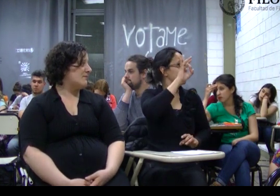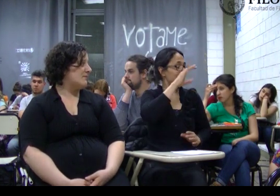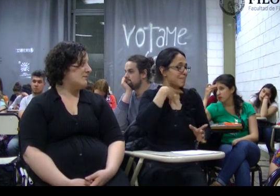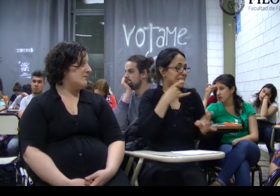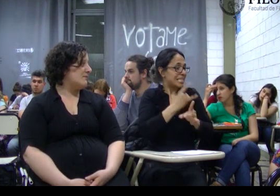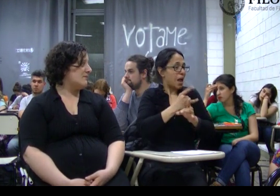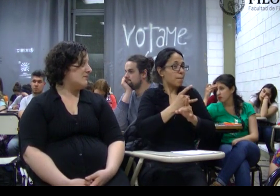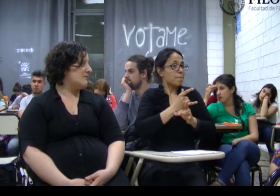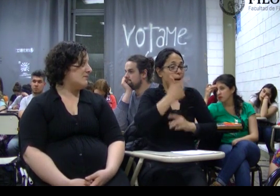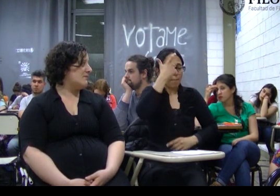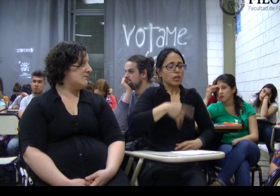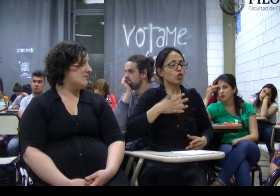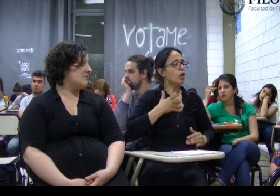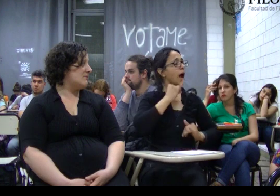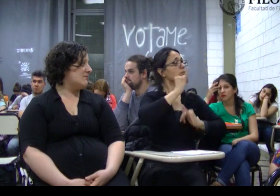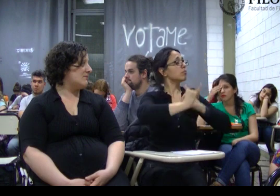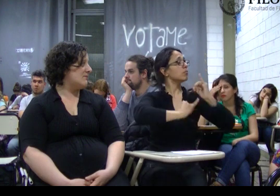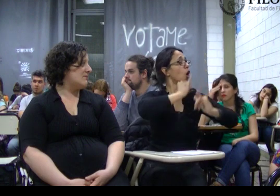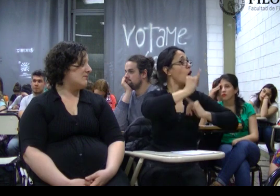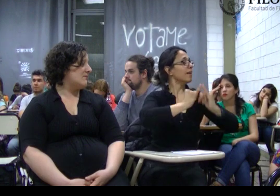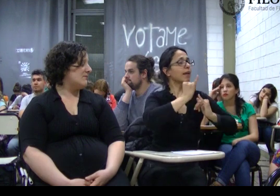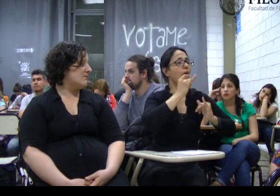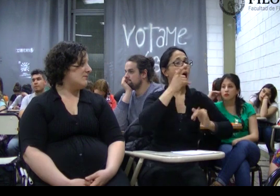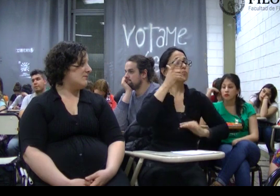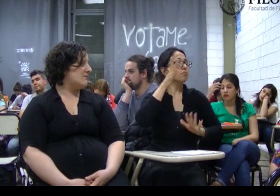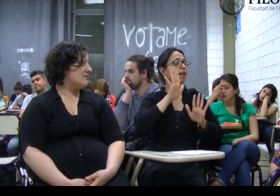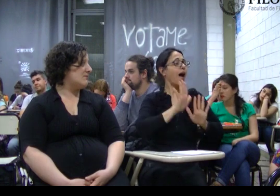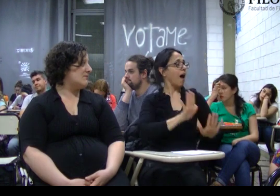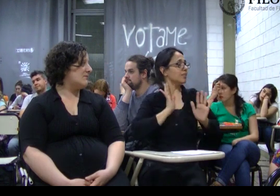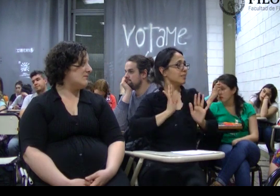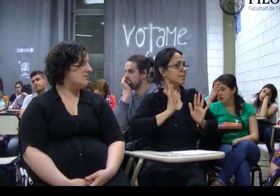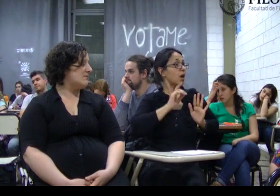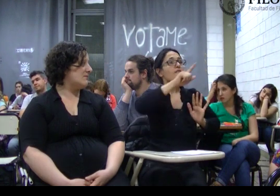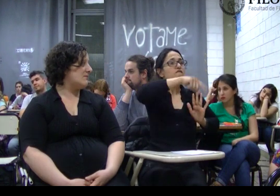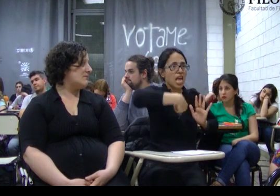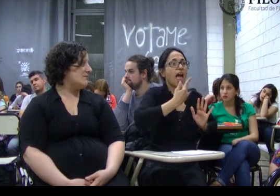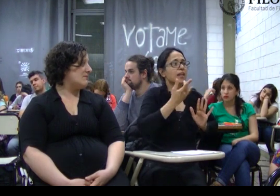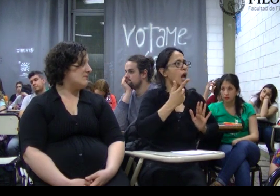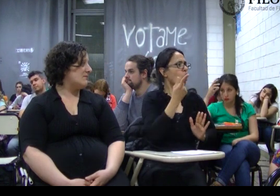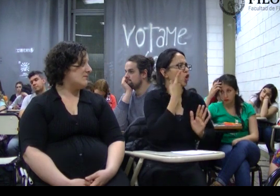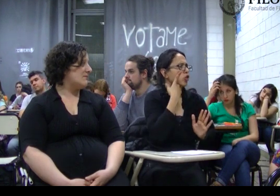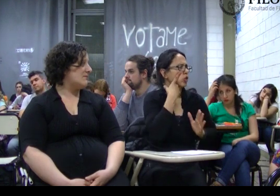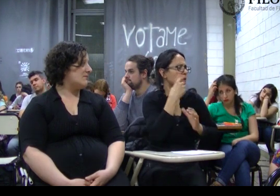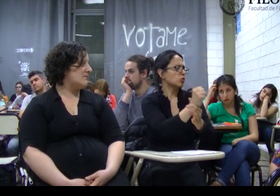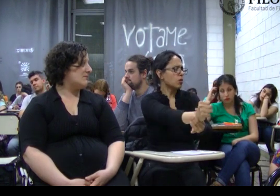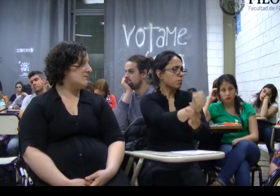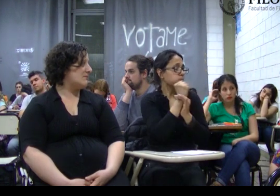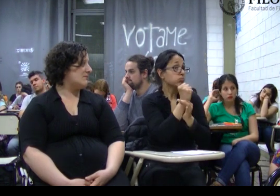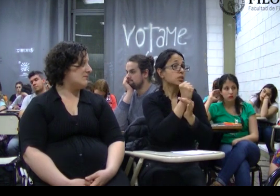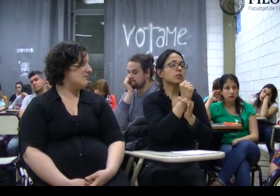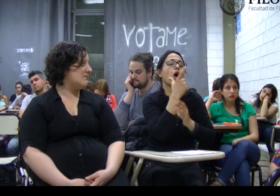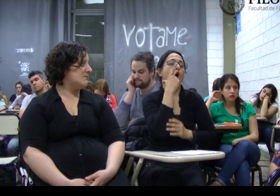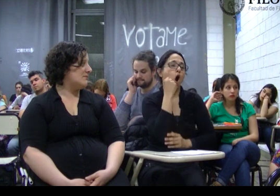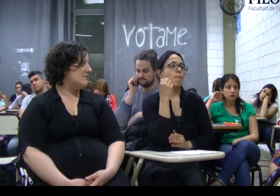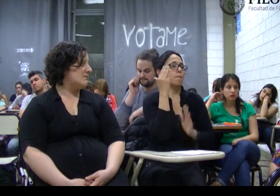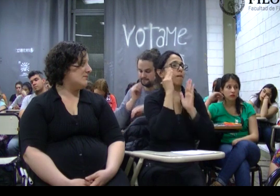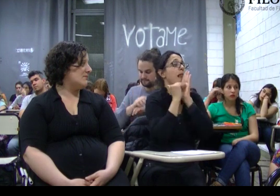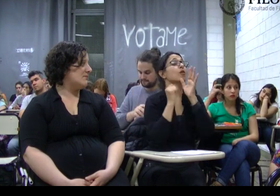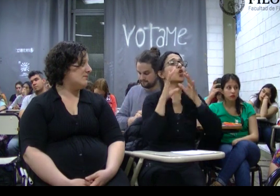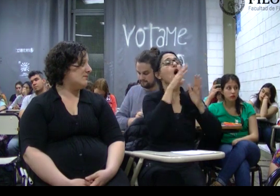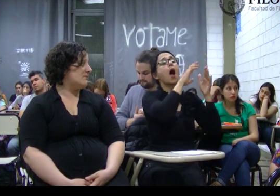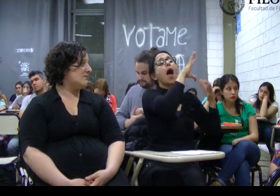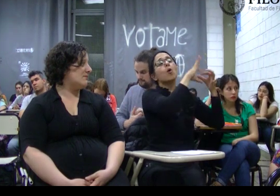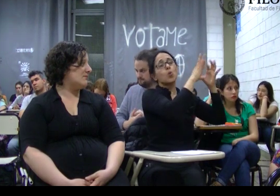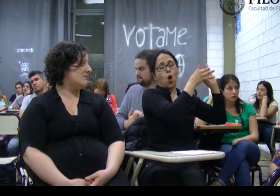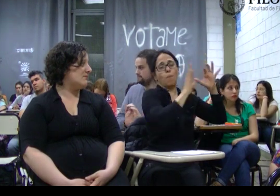Uno asume que ese es el lugar desde donde viene el mejor conocimiento que luego se tiene que enseñar en las escuelas.